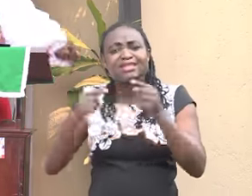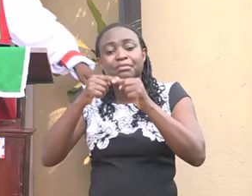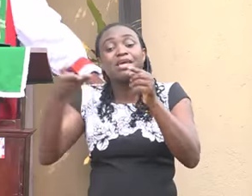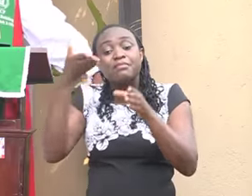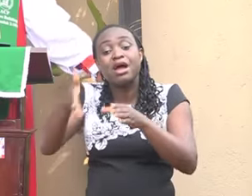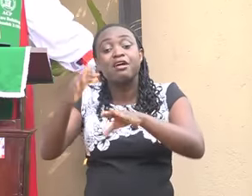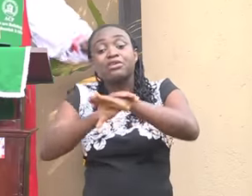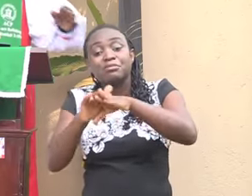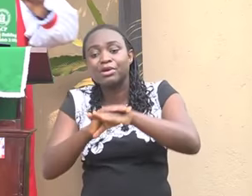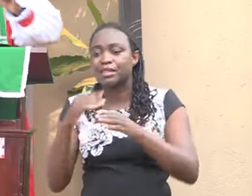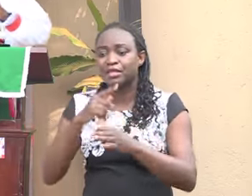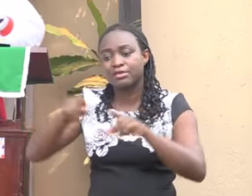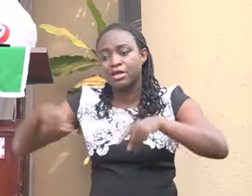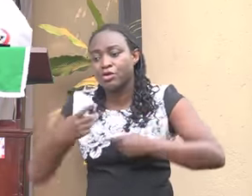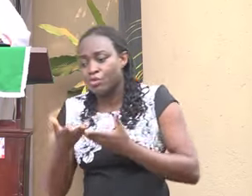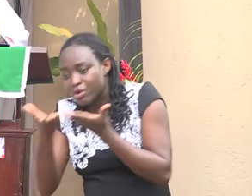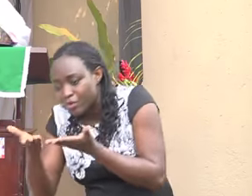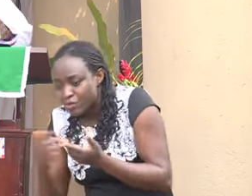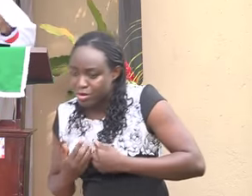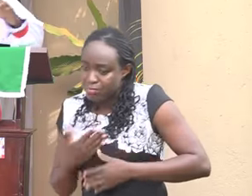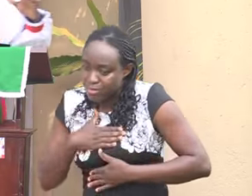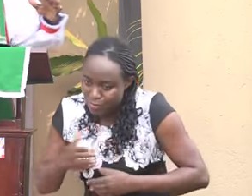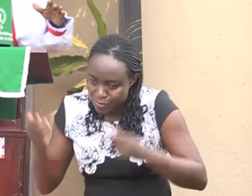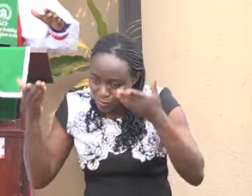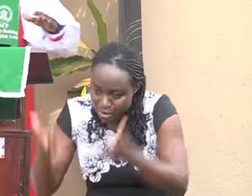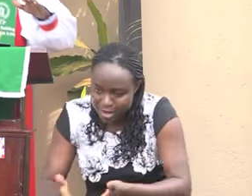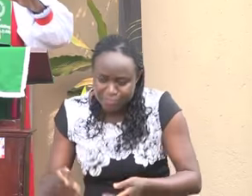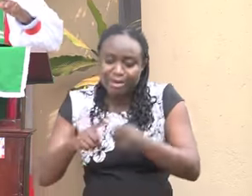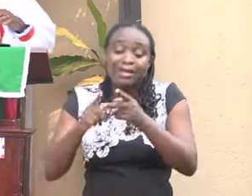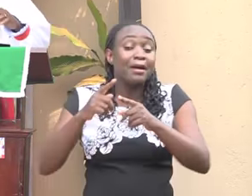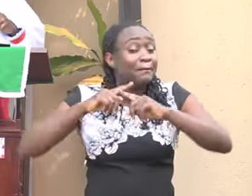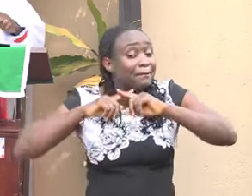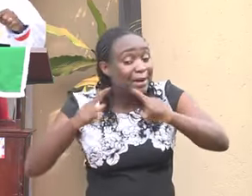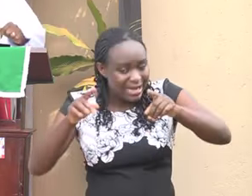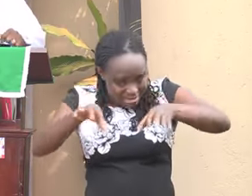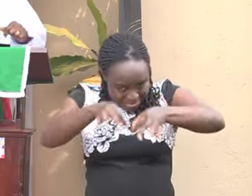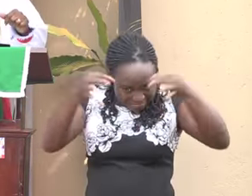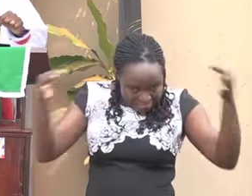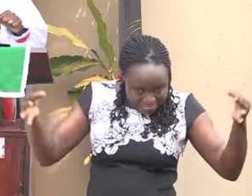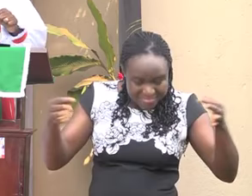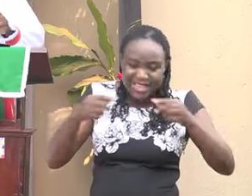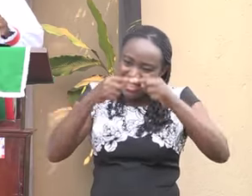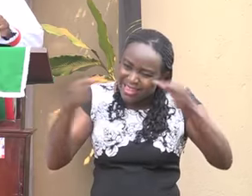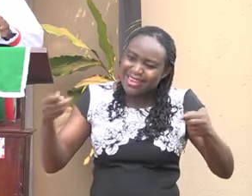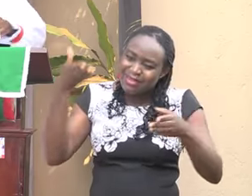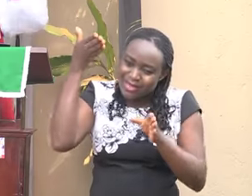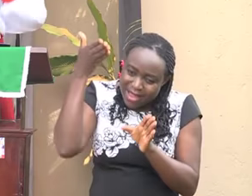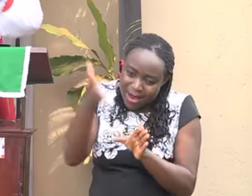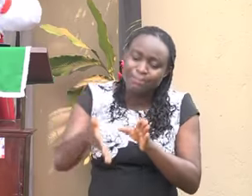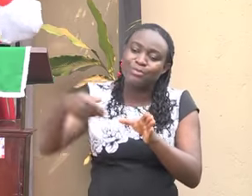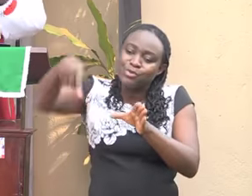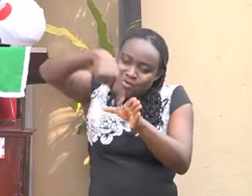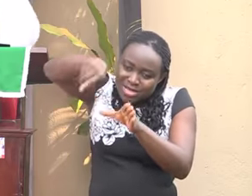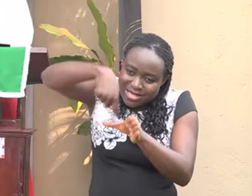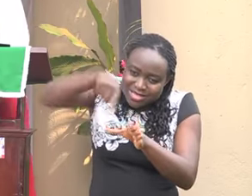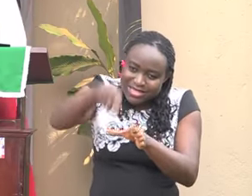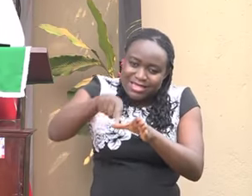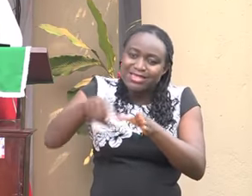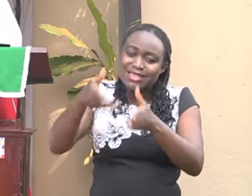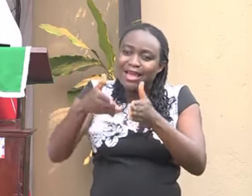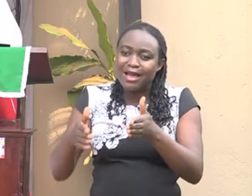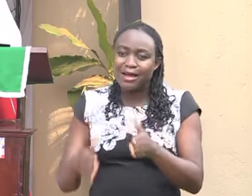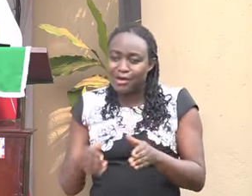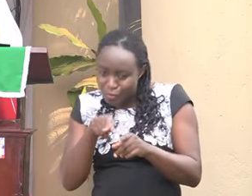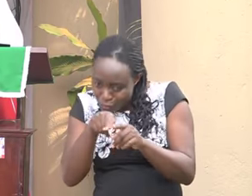un maiana bape normali